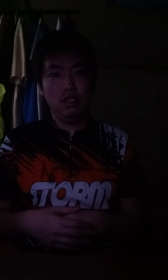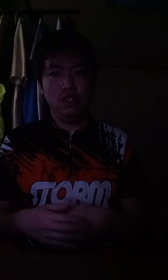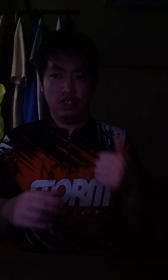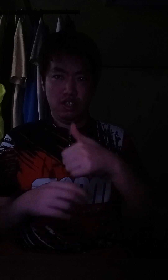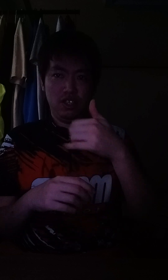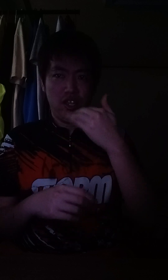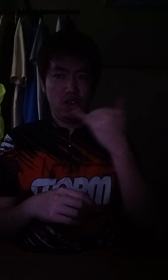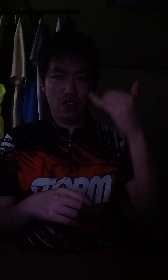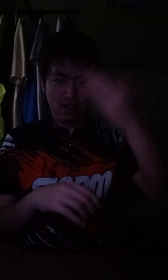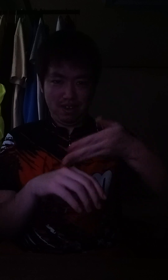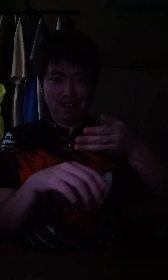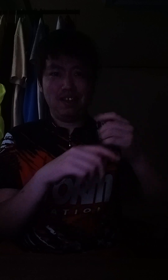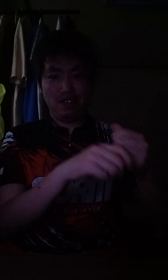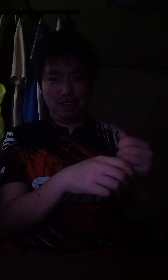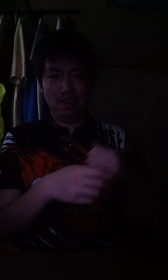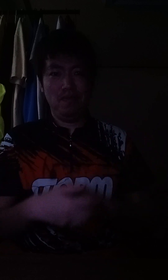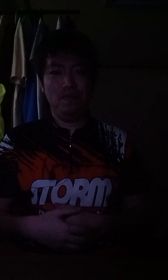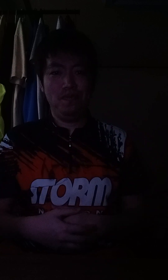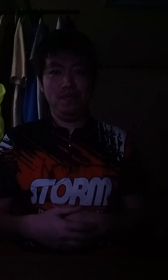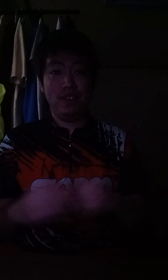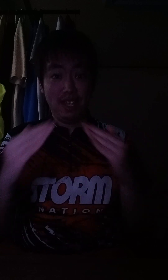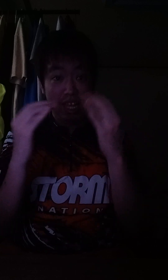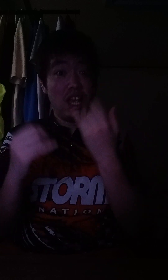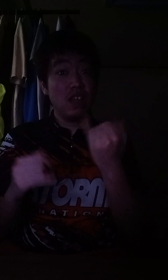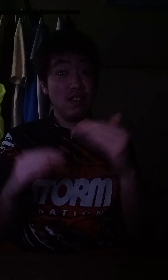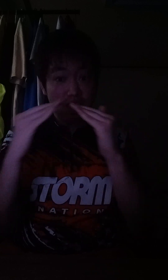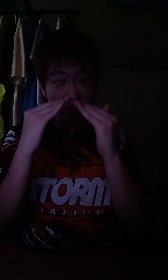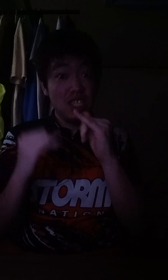퇴원하시죠. 네. 괜찮아? 집에 갈 수 있겠어?